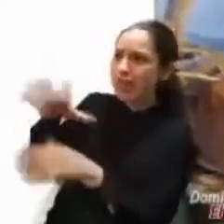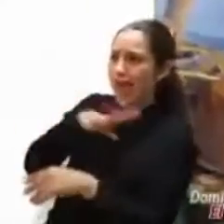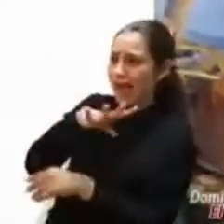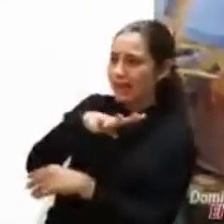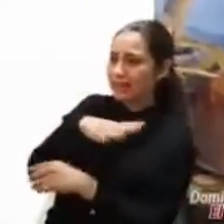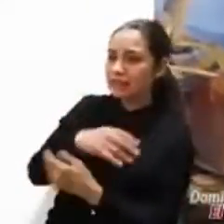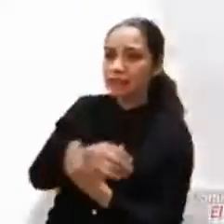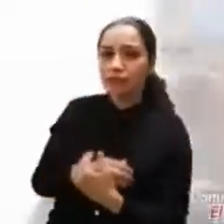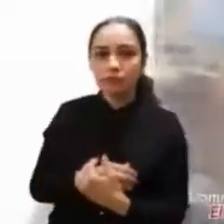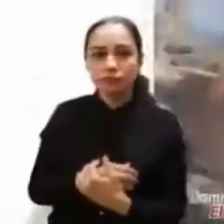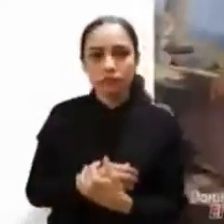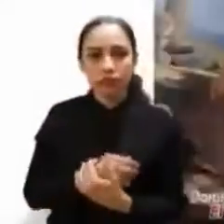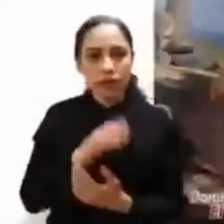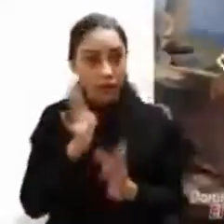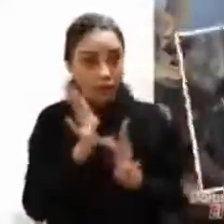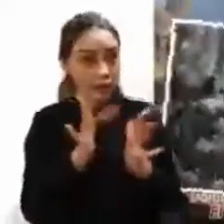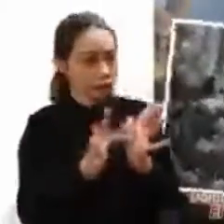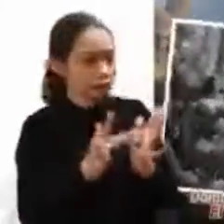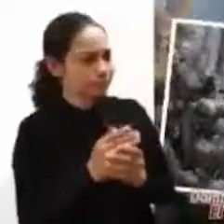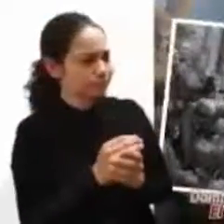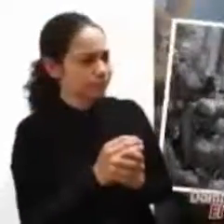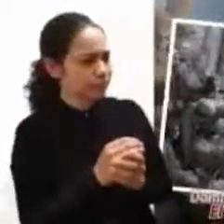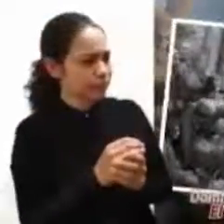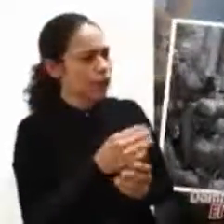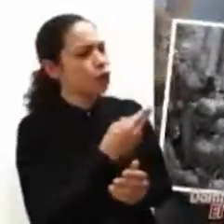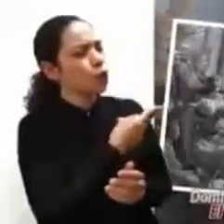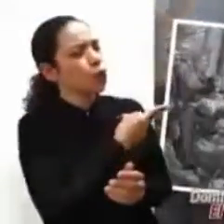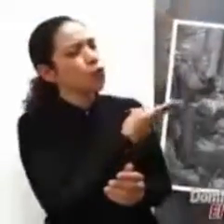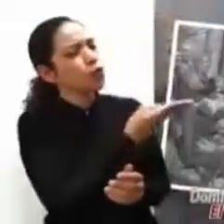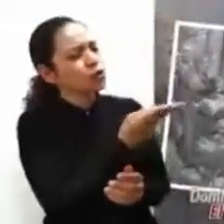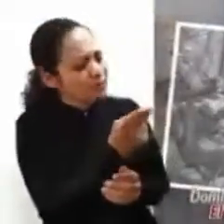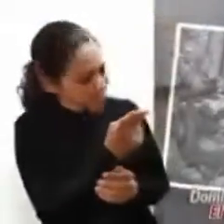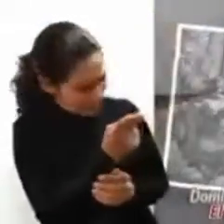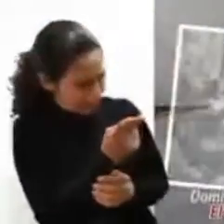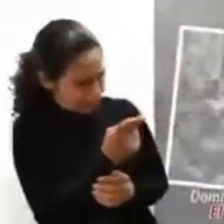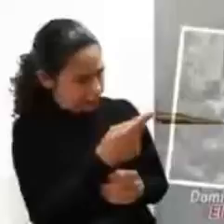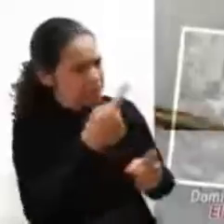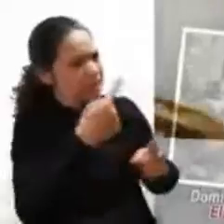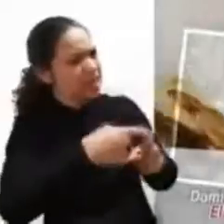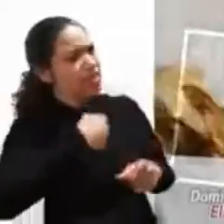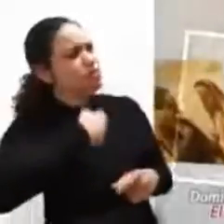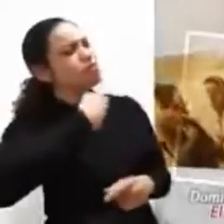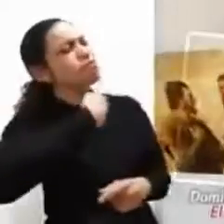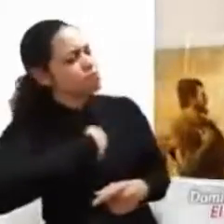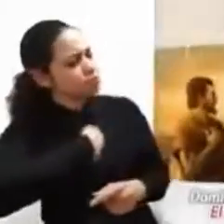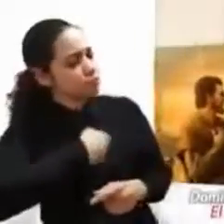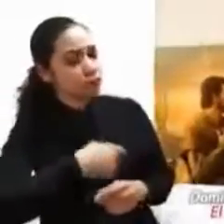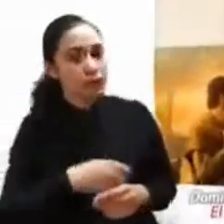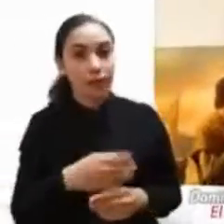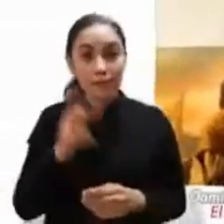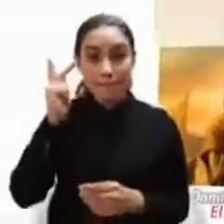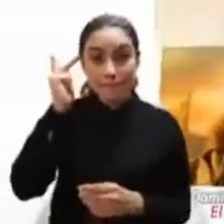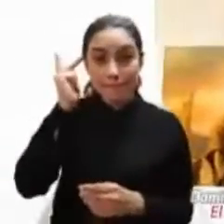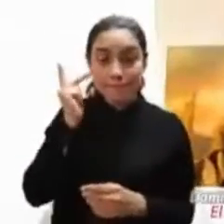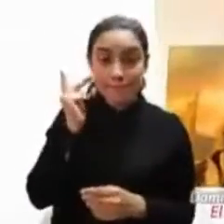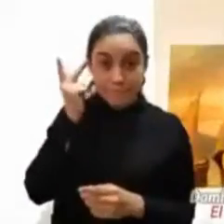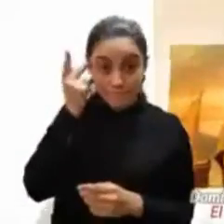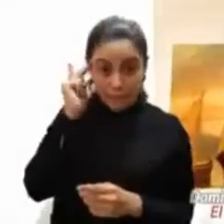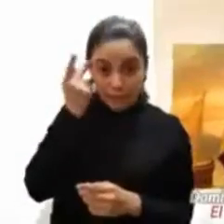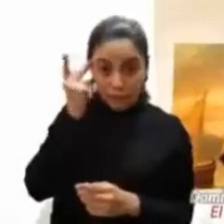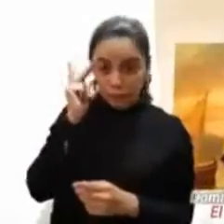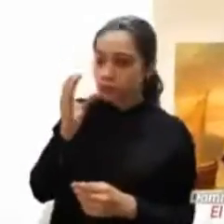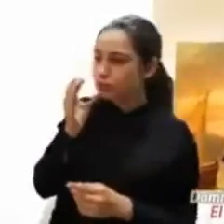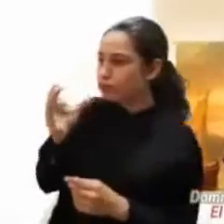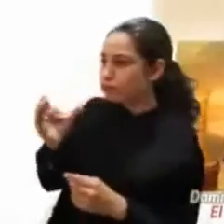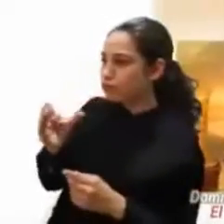quién dicen que soy yo? Respondió Pedro: el Mesías de Dios. Él les ordenó